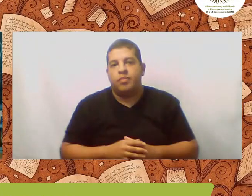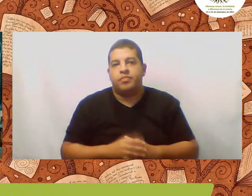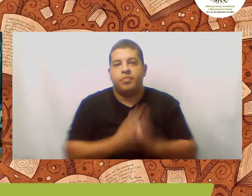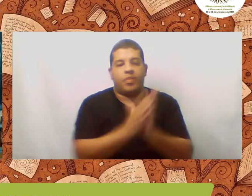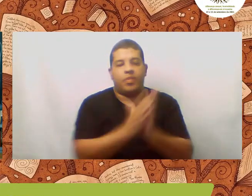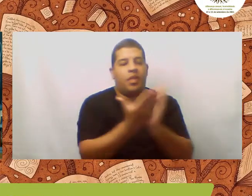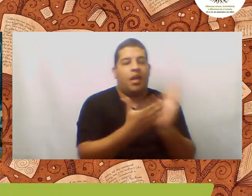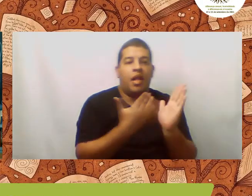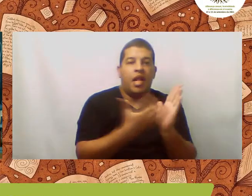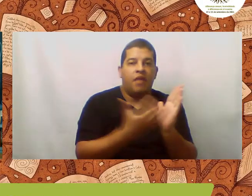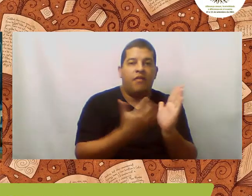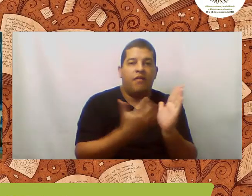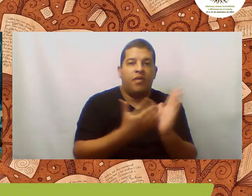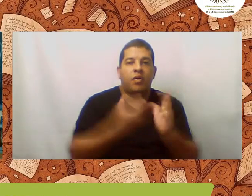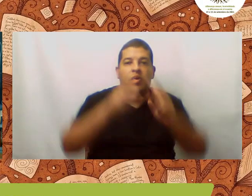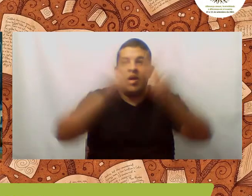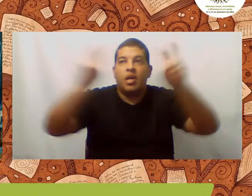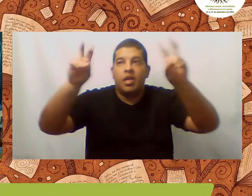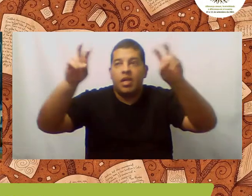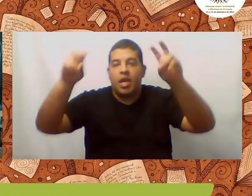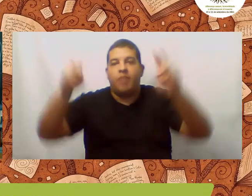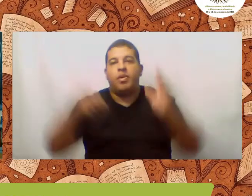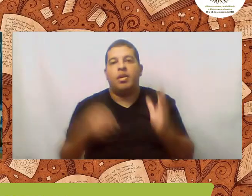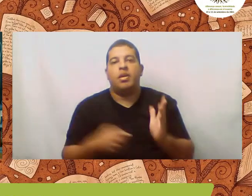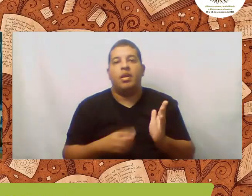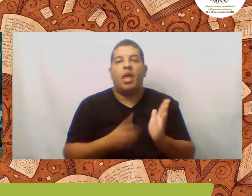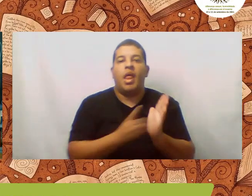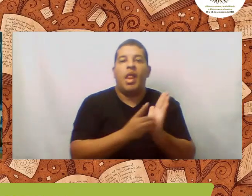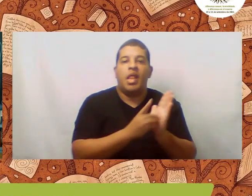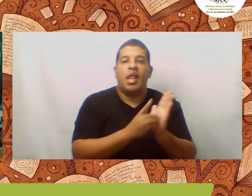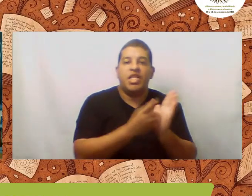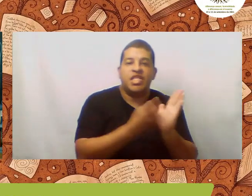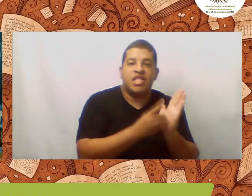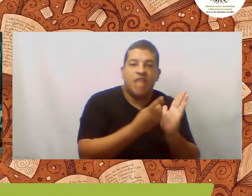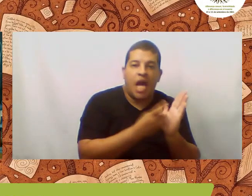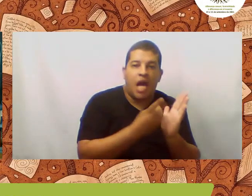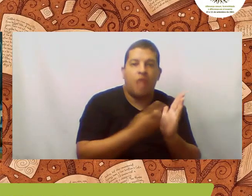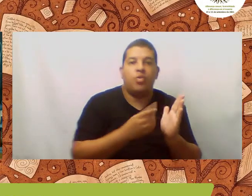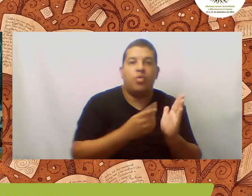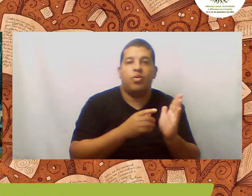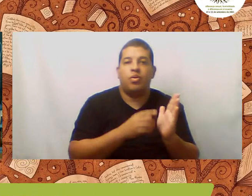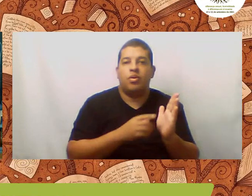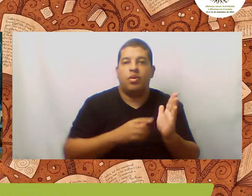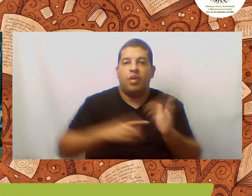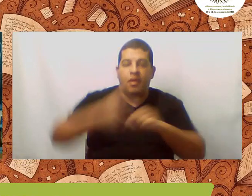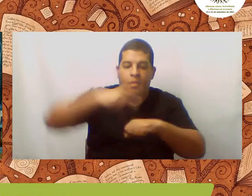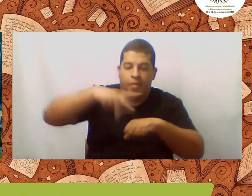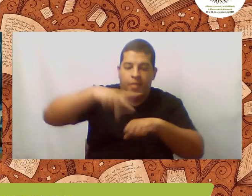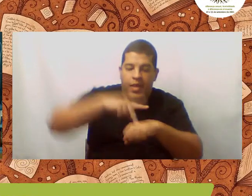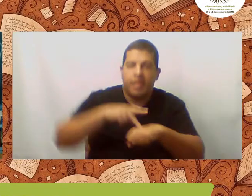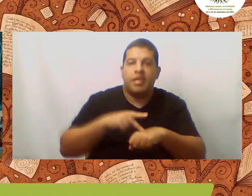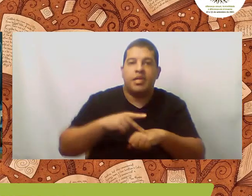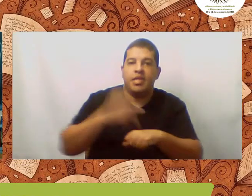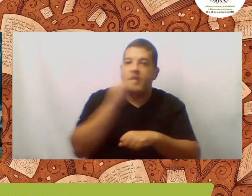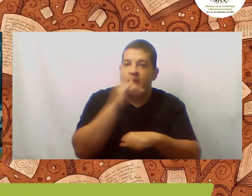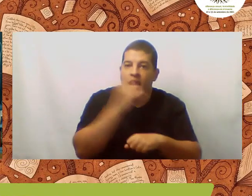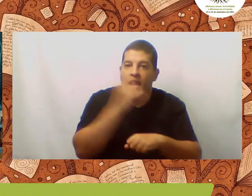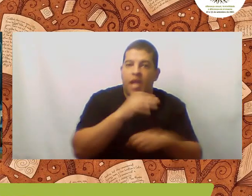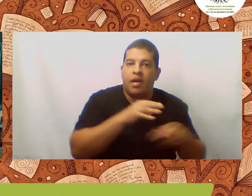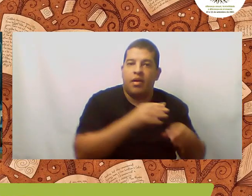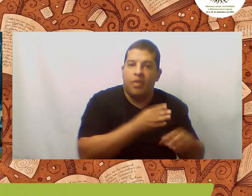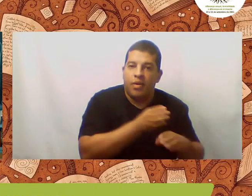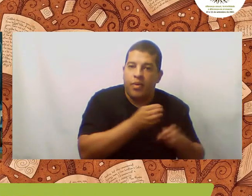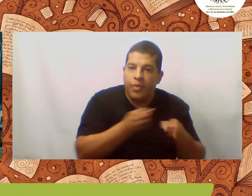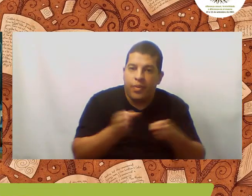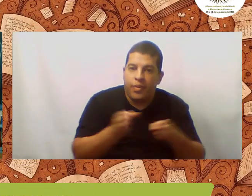intitulado Diário de uma Viagem à Itália, né? Onde o Montaigne mostra a história de uma jovem mulher